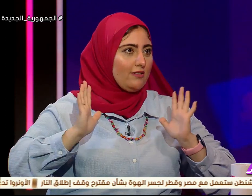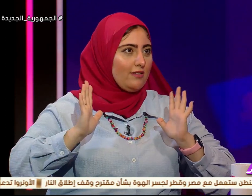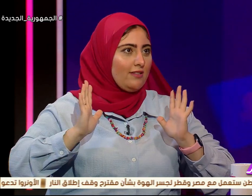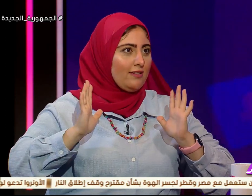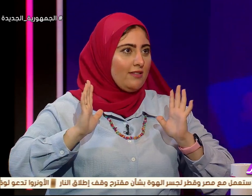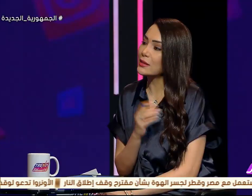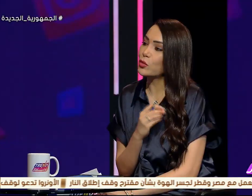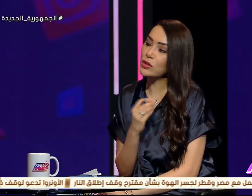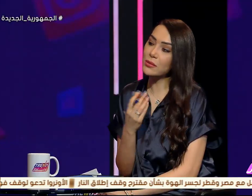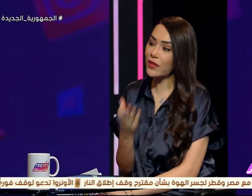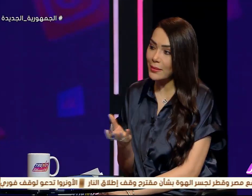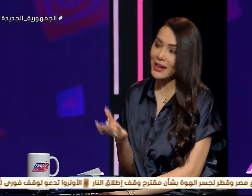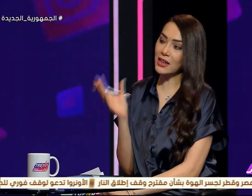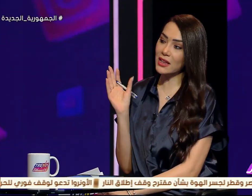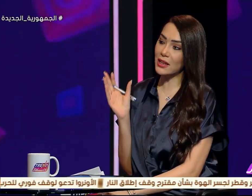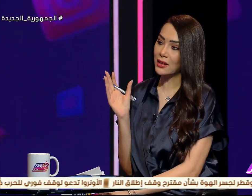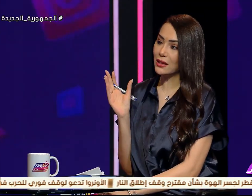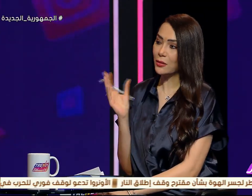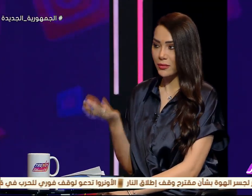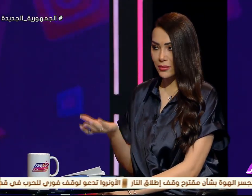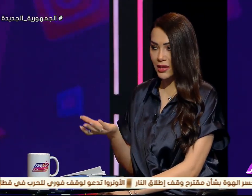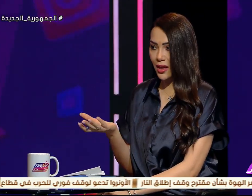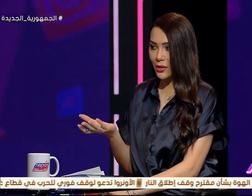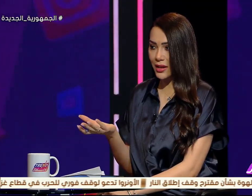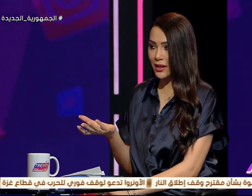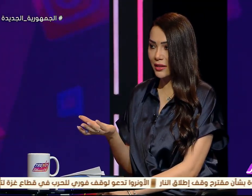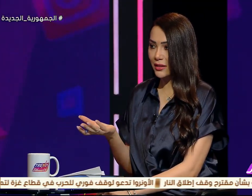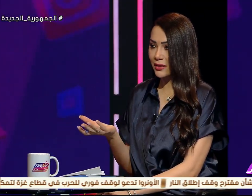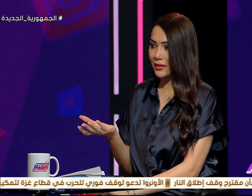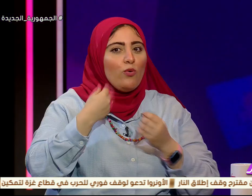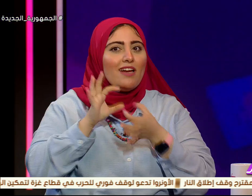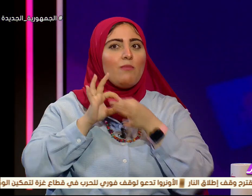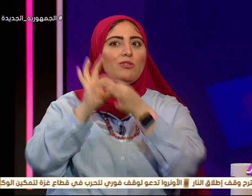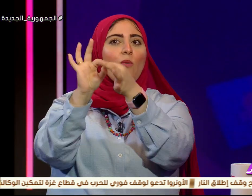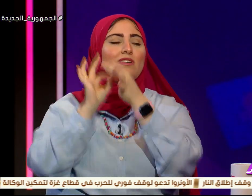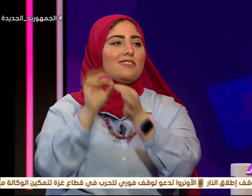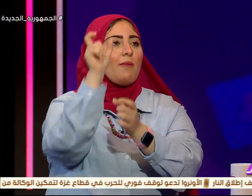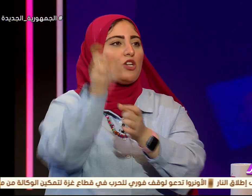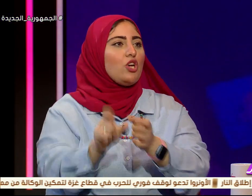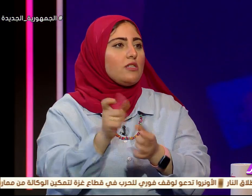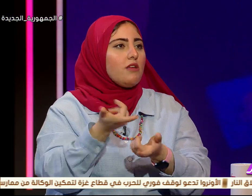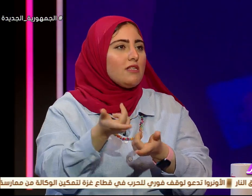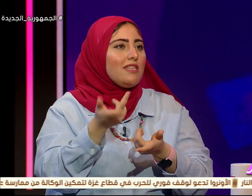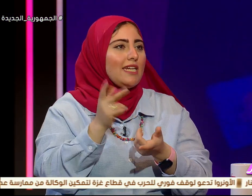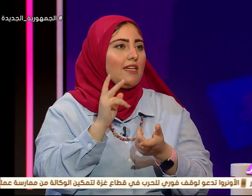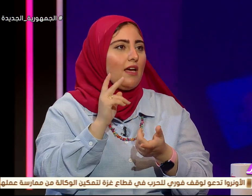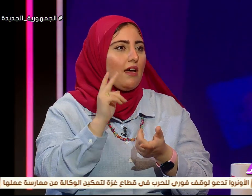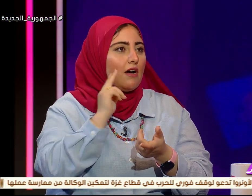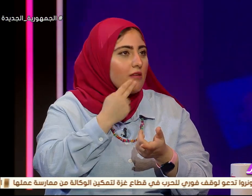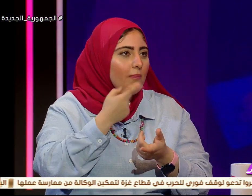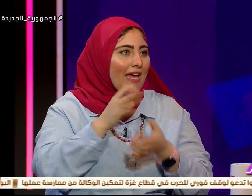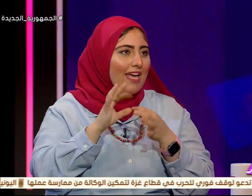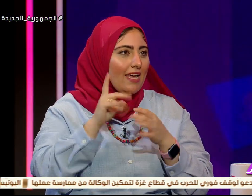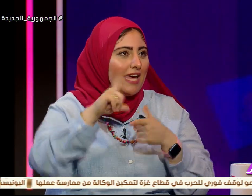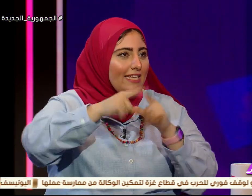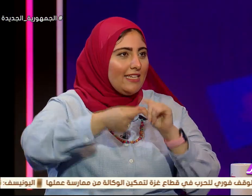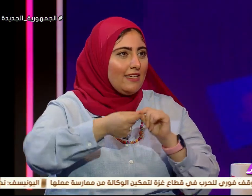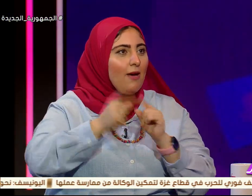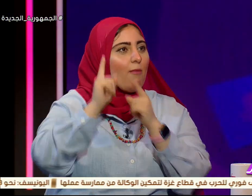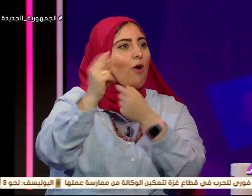معناه ان انت لازم تكوني بتفهمي خليجي صح ولا ايه؟ لازم اكون انا متواصله مع شخص اصلا اصم خليجي. أوكي. ما هو